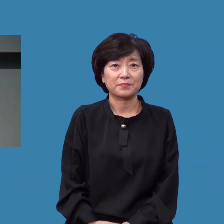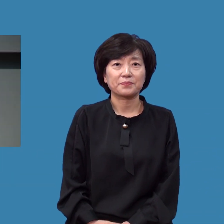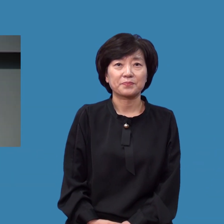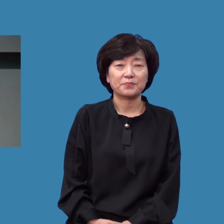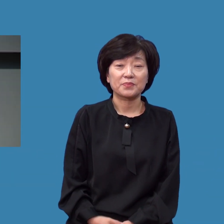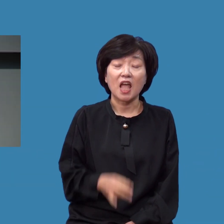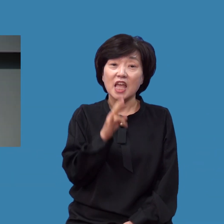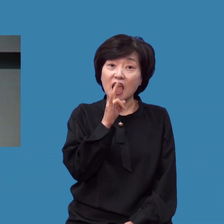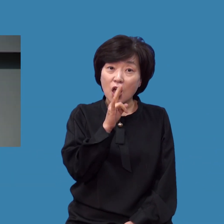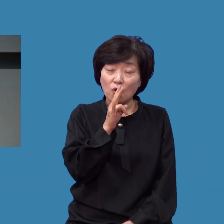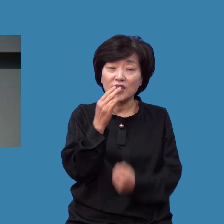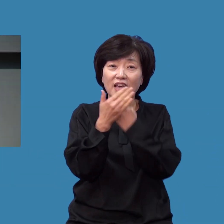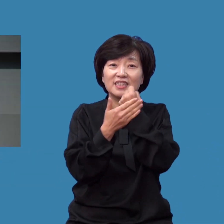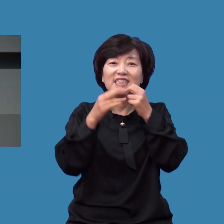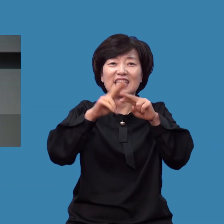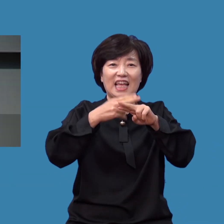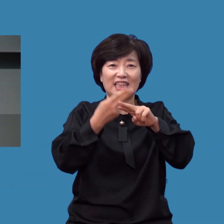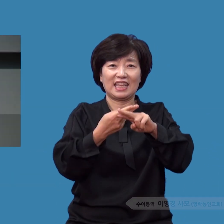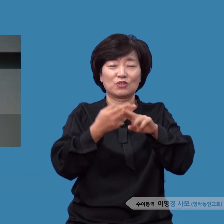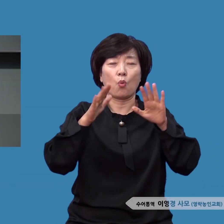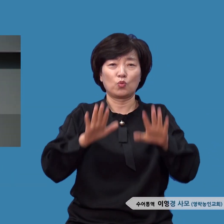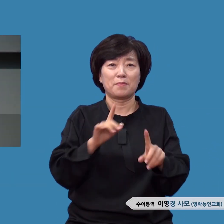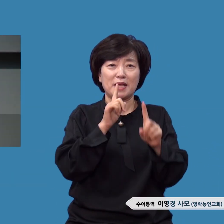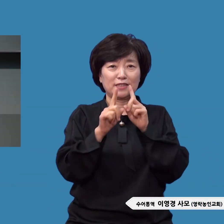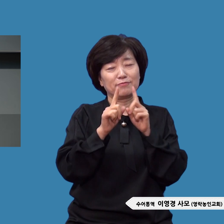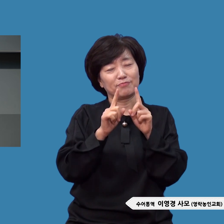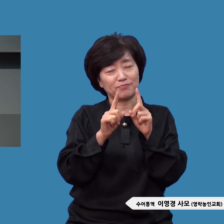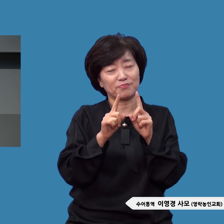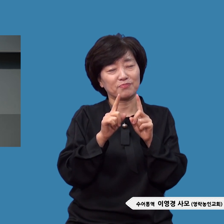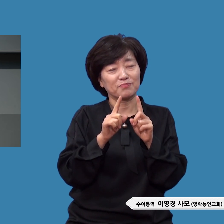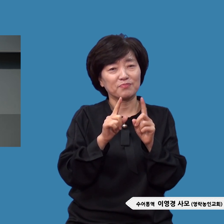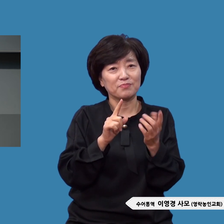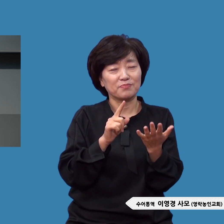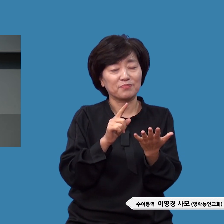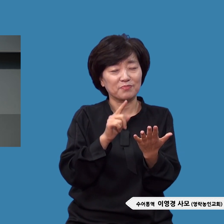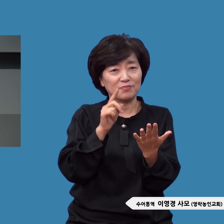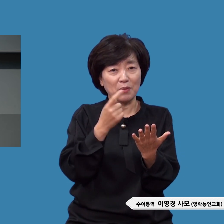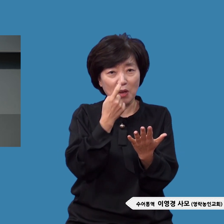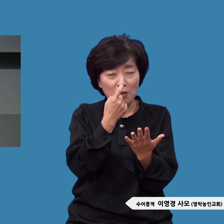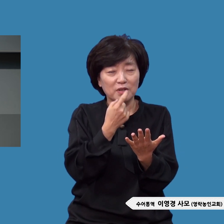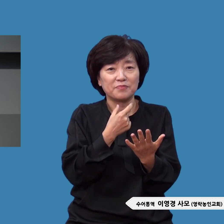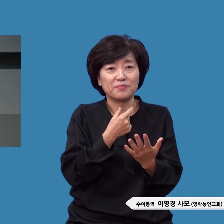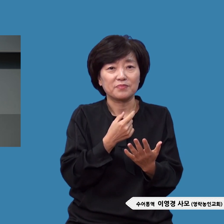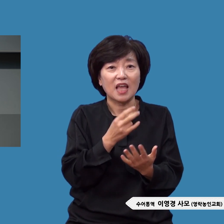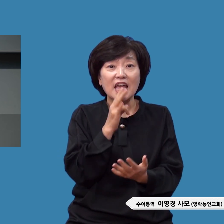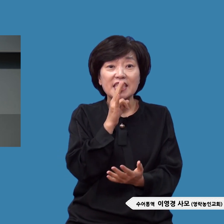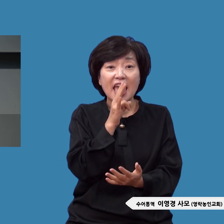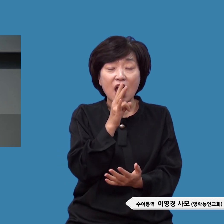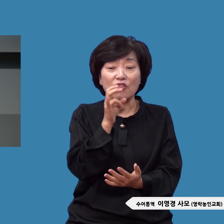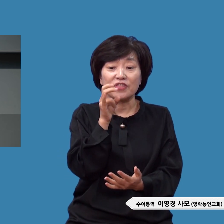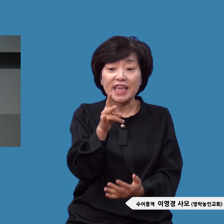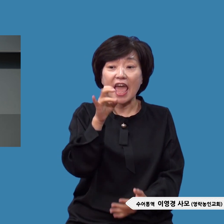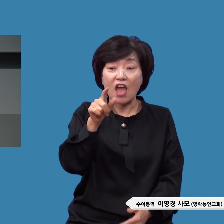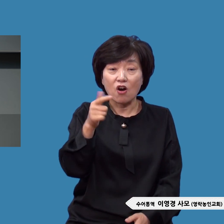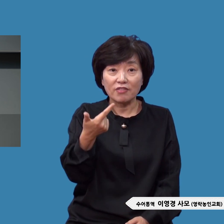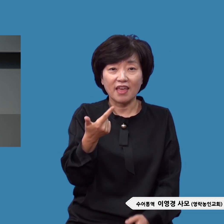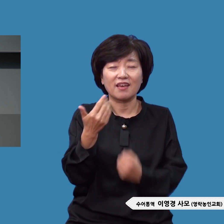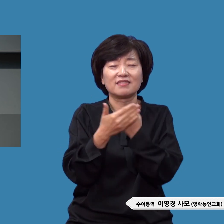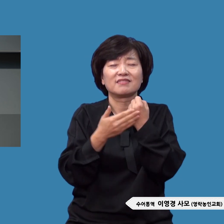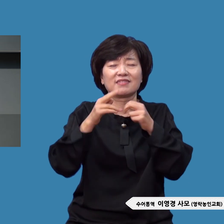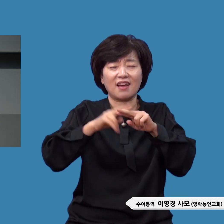자, 이제 예언의 은사에 대해서 오늘 좀 살펴보려고 하는데, 이런 컨텍스트 상에서 예언의 은사를 여러분 사모하시고 예언의